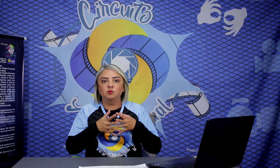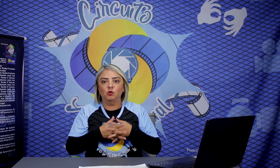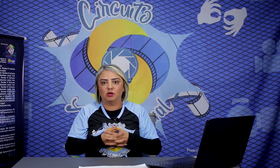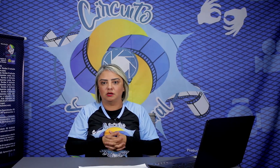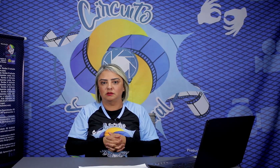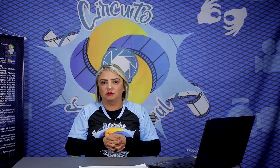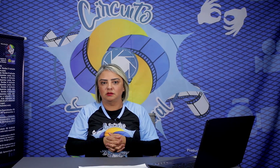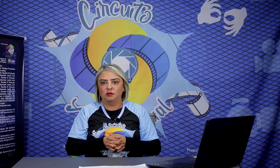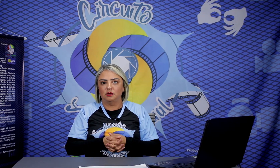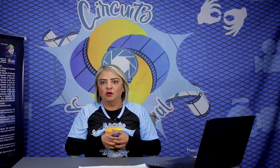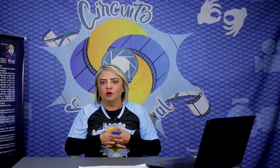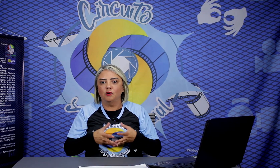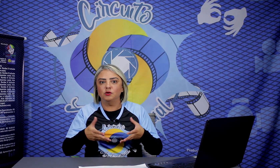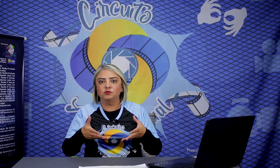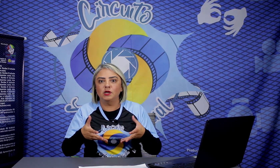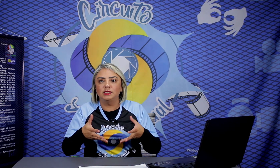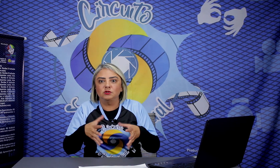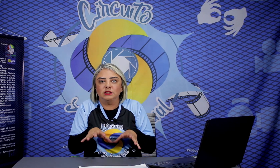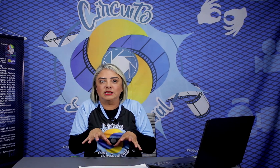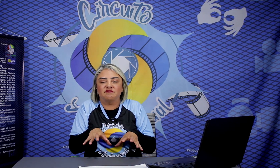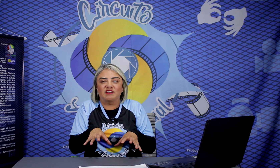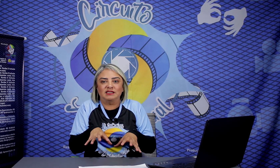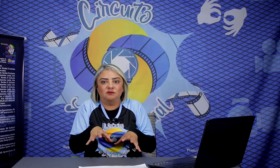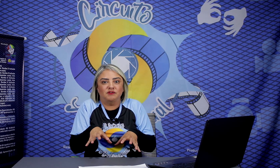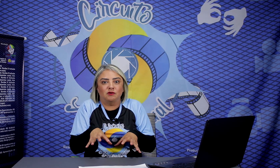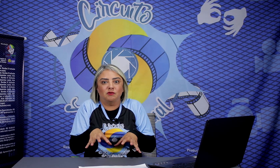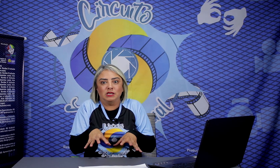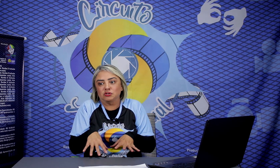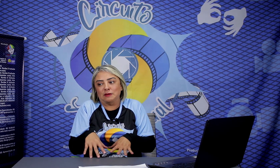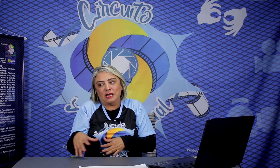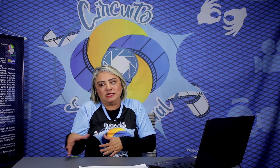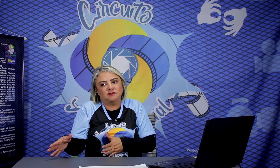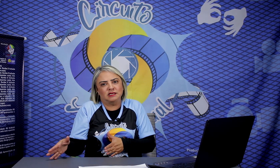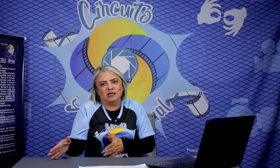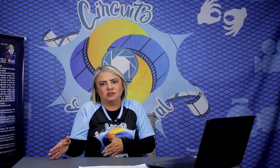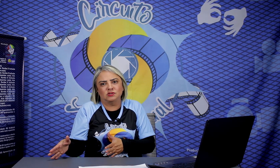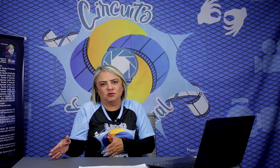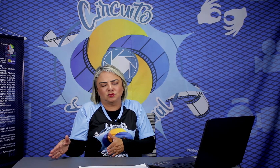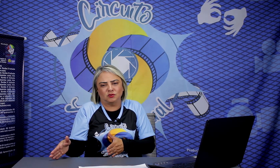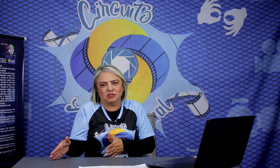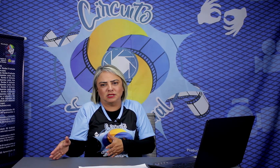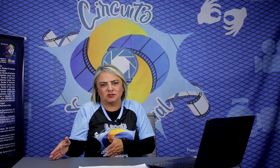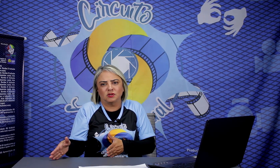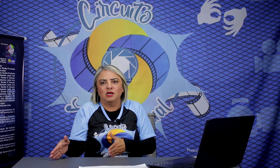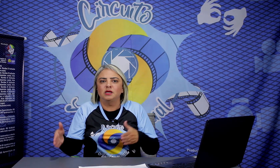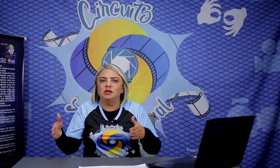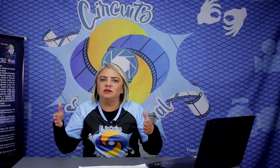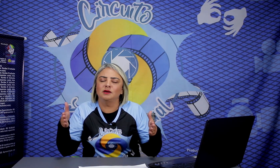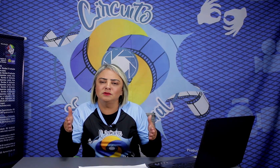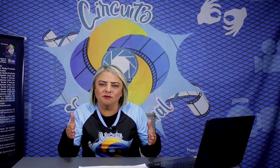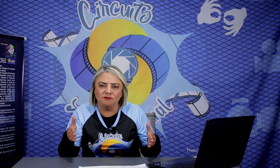burca. Ou eu tô ali toda travada com vergonha, que eu jamais faria isso em outro contexto. Então, não vá.